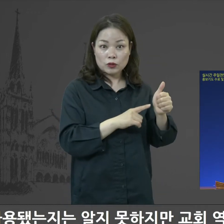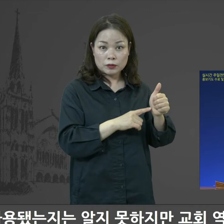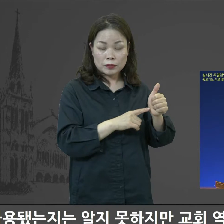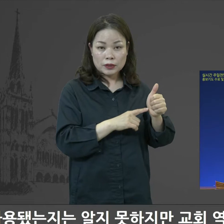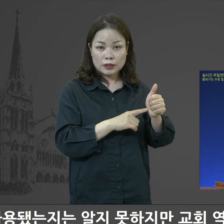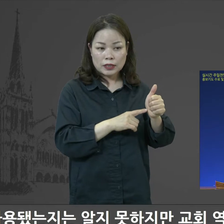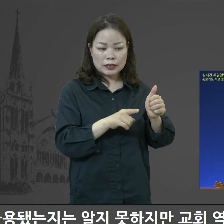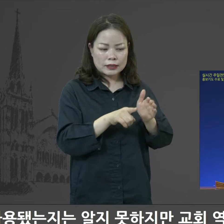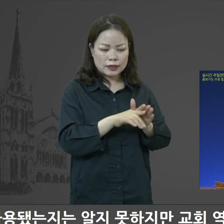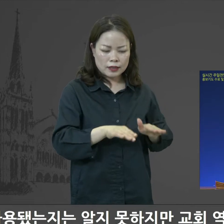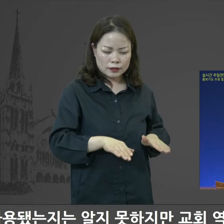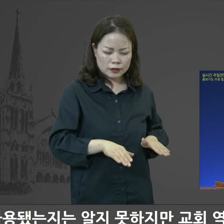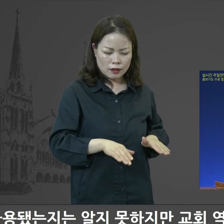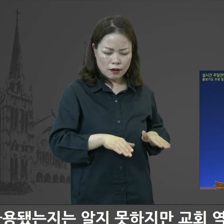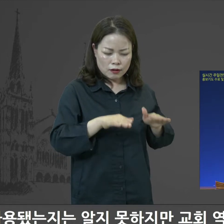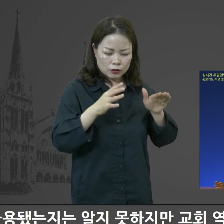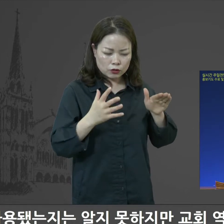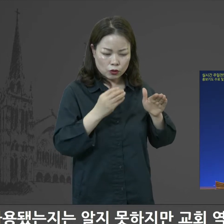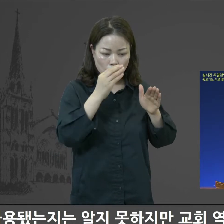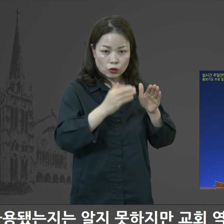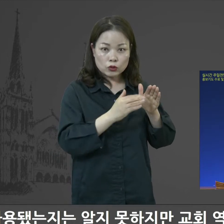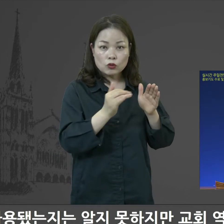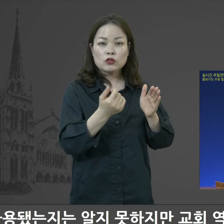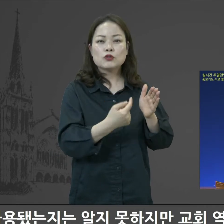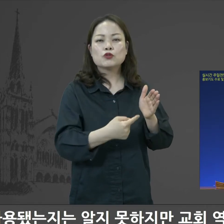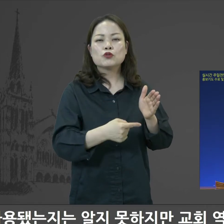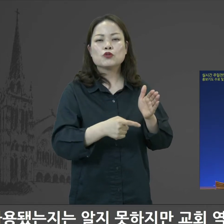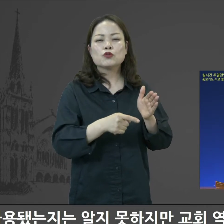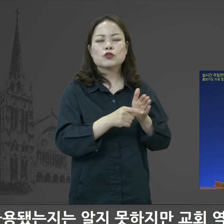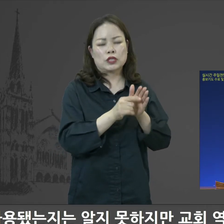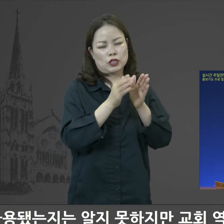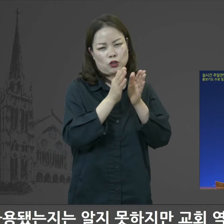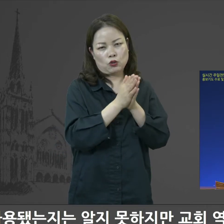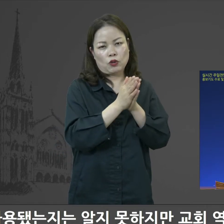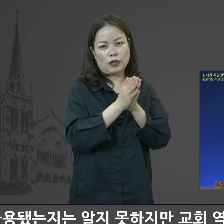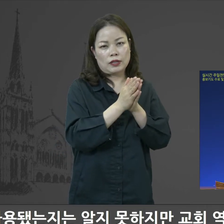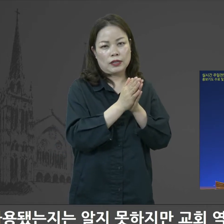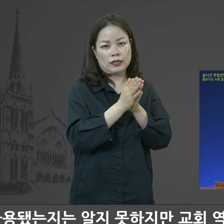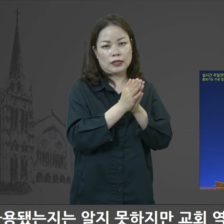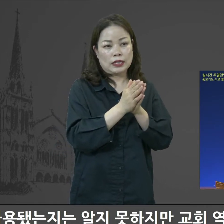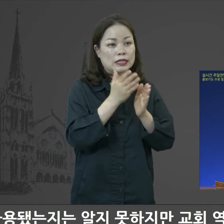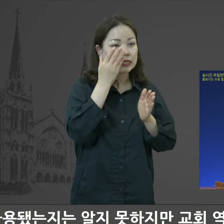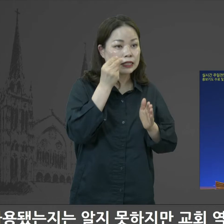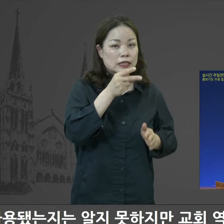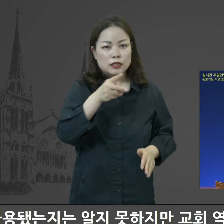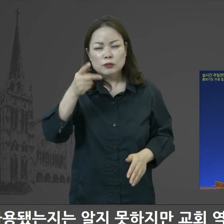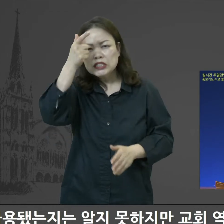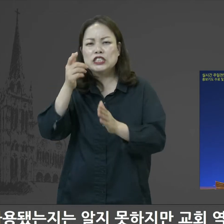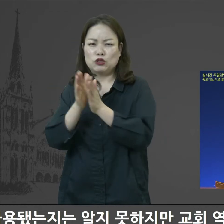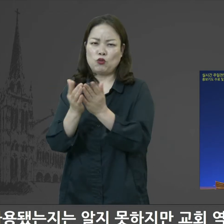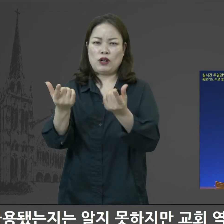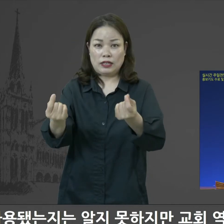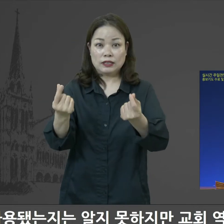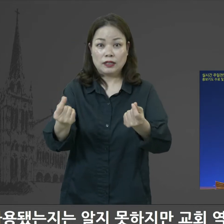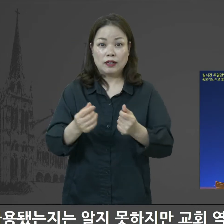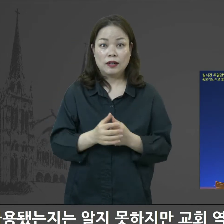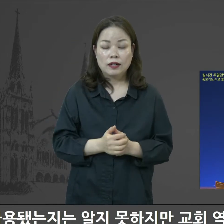신앙이 성숙한 성도들을 위해서 기도하라는 것입니다. 이렇게 기도할 때 하나님께서 은혜를 주신다는